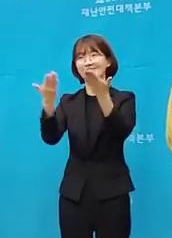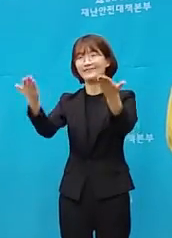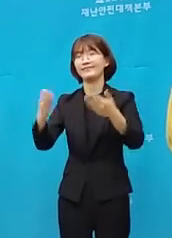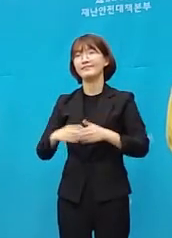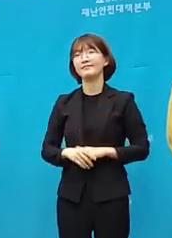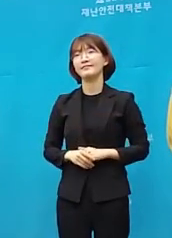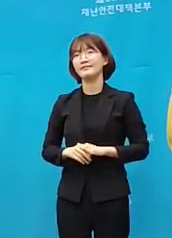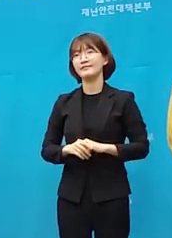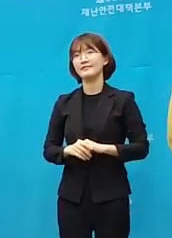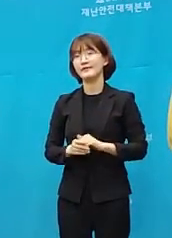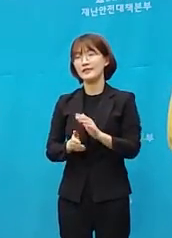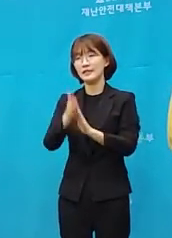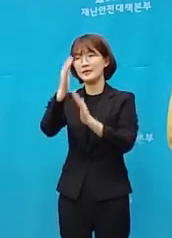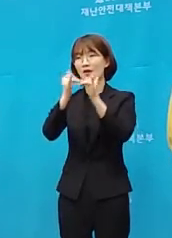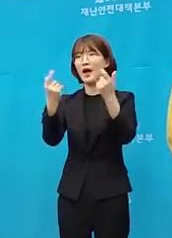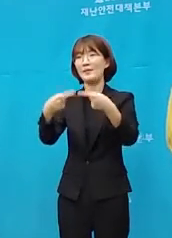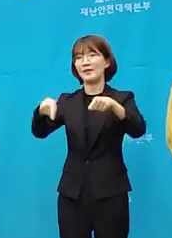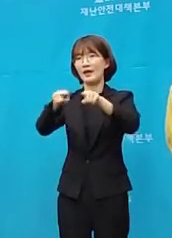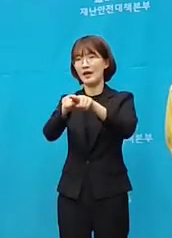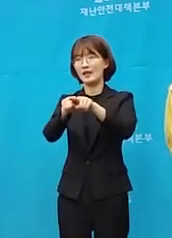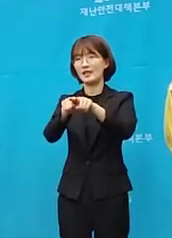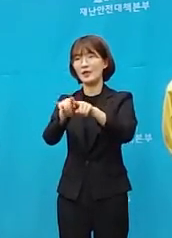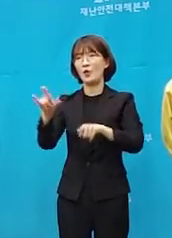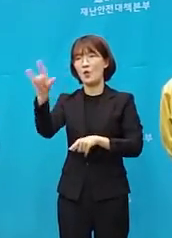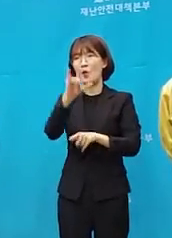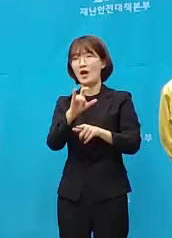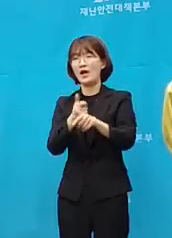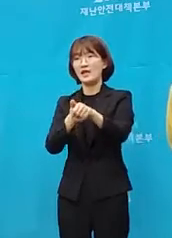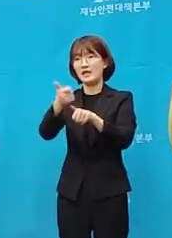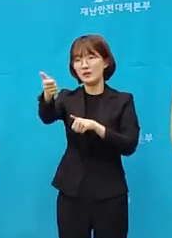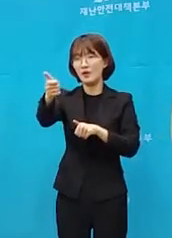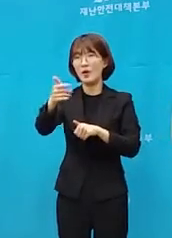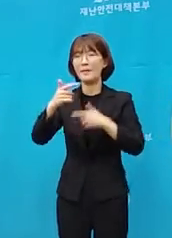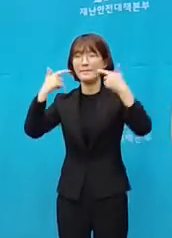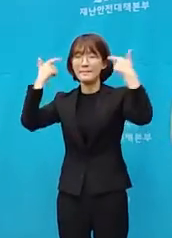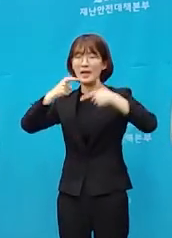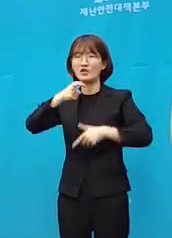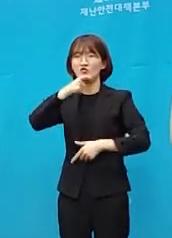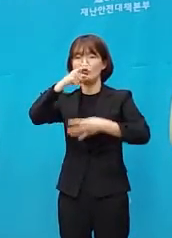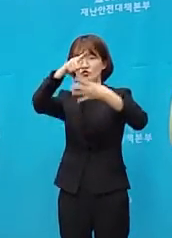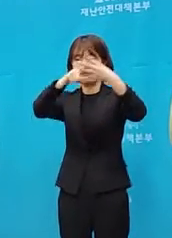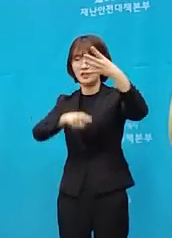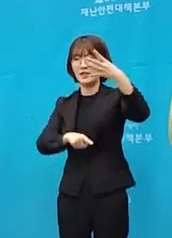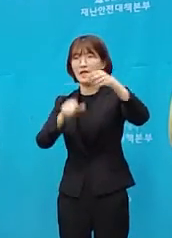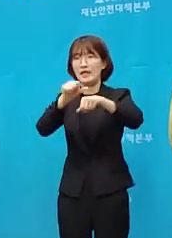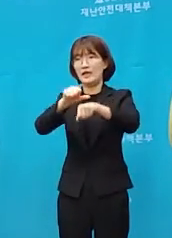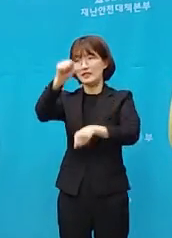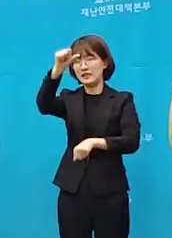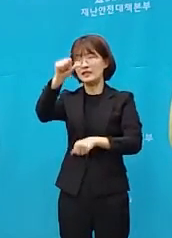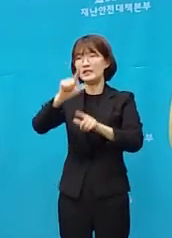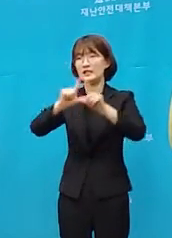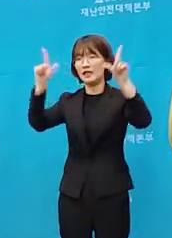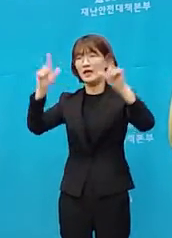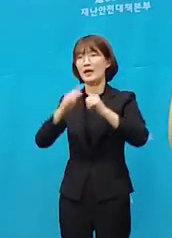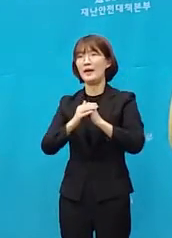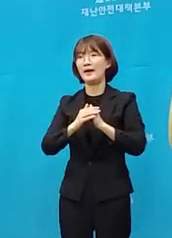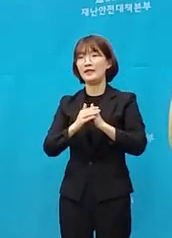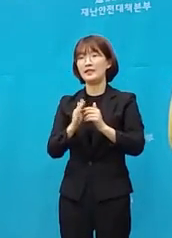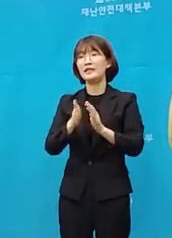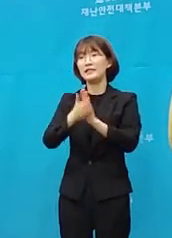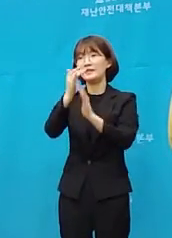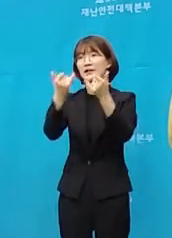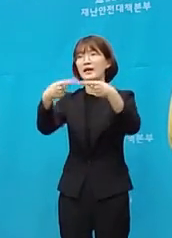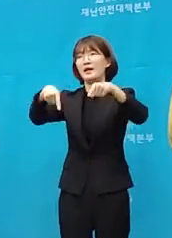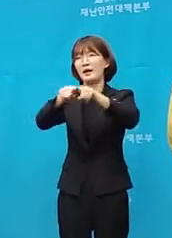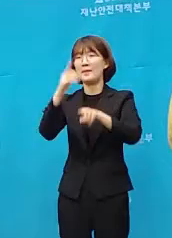하겠습니다. 시민과 함께하는 코로나19 극복 매주 수요일 날 17시에 울산시민 방역의 날을 운영하겠다는